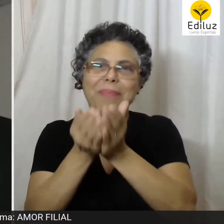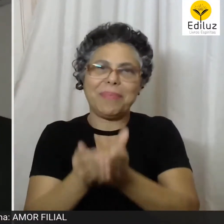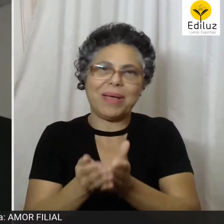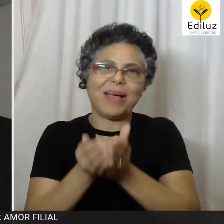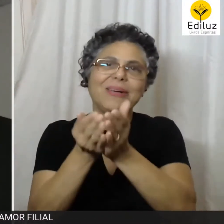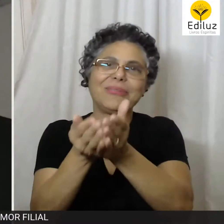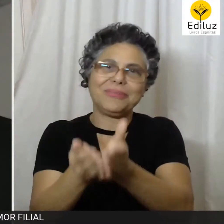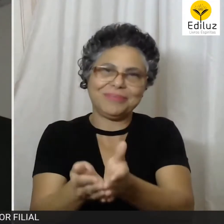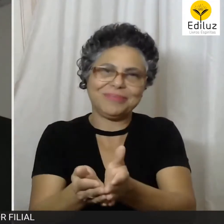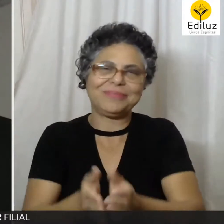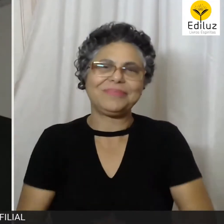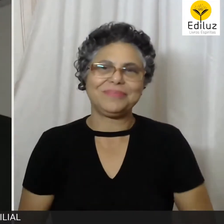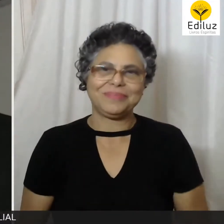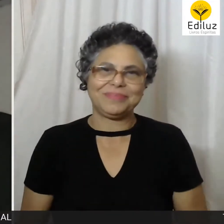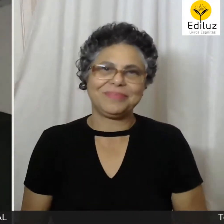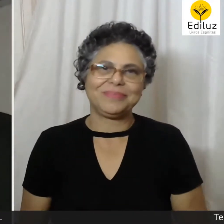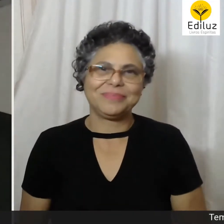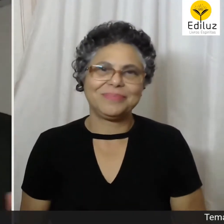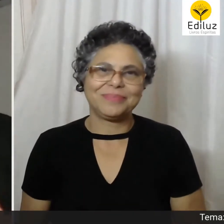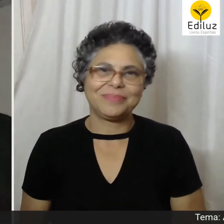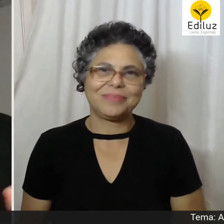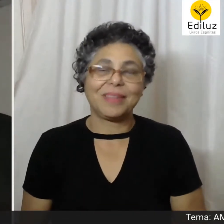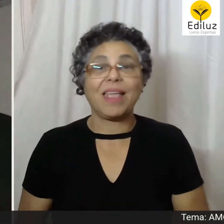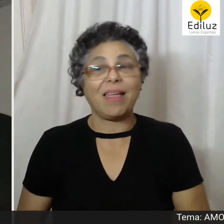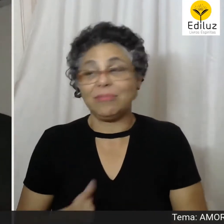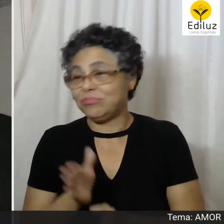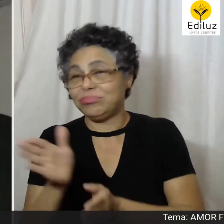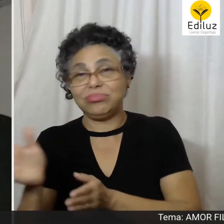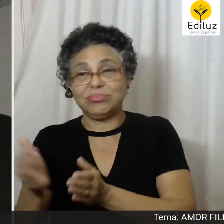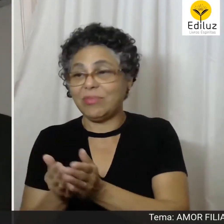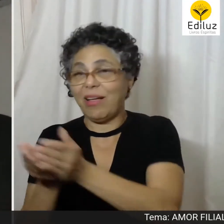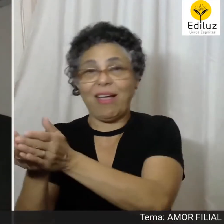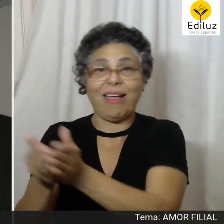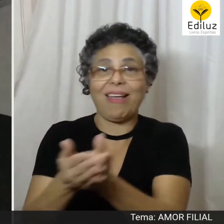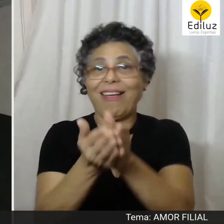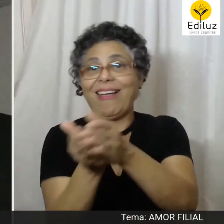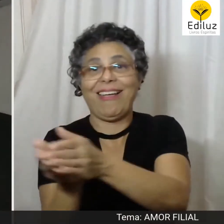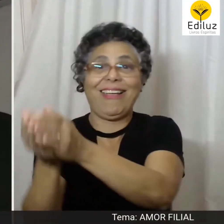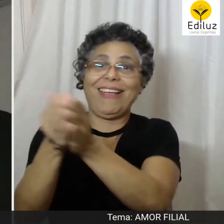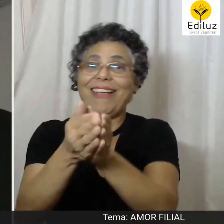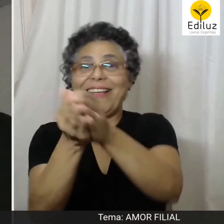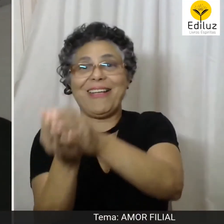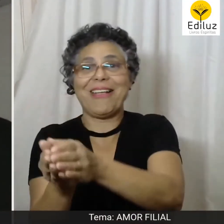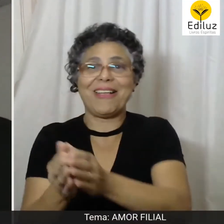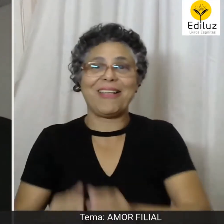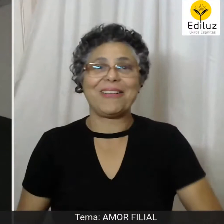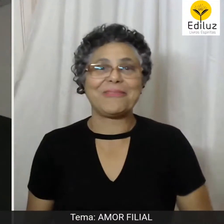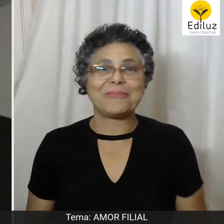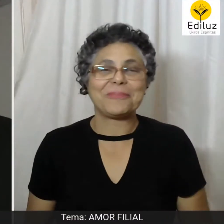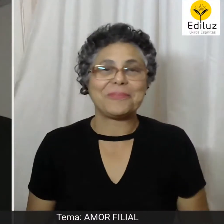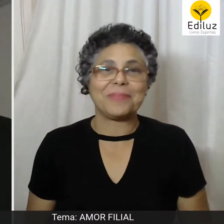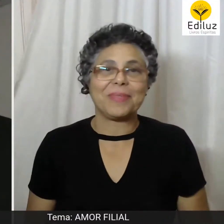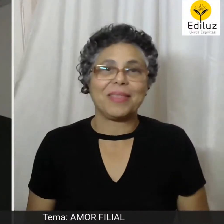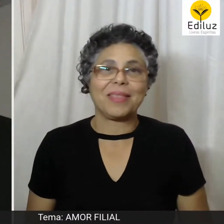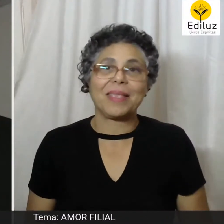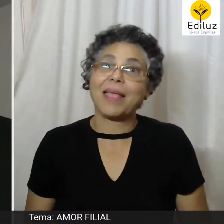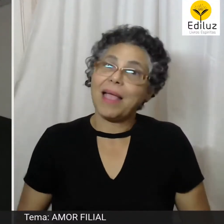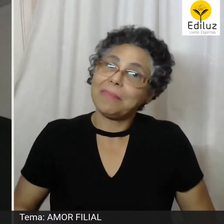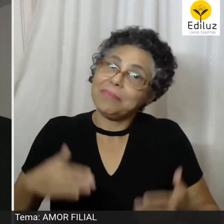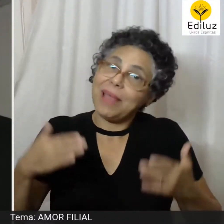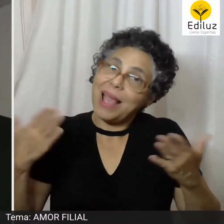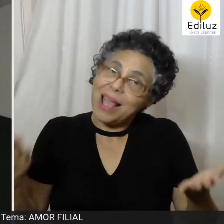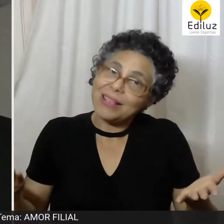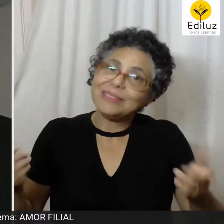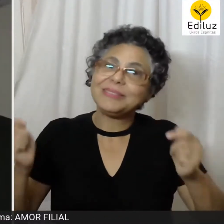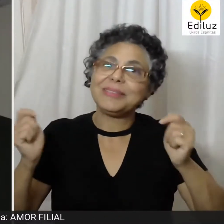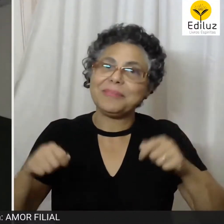seu barco. Tanto é que cada um sai pela porta da rua, né? Agora, é preciso